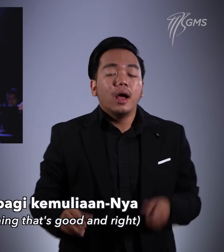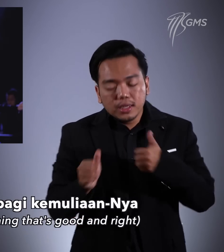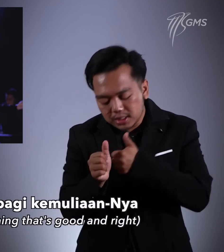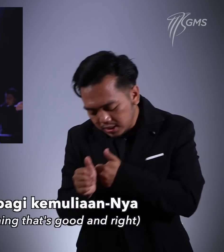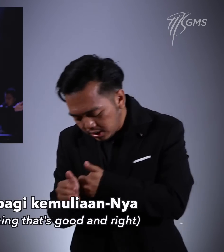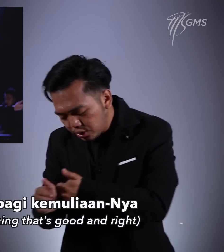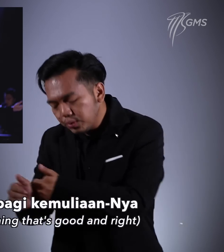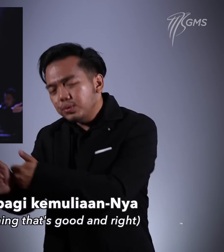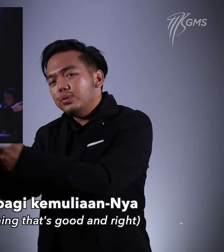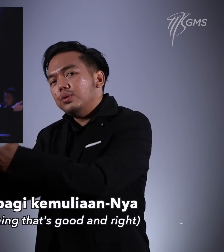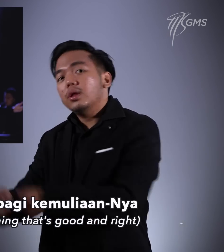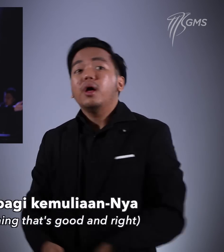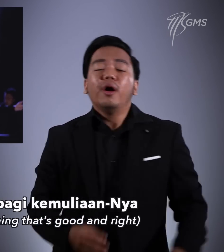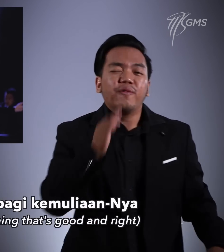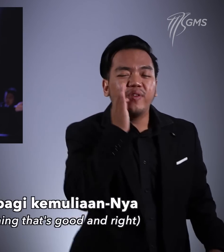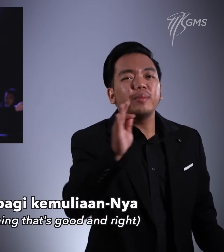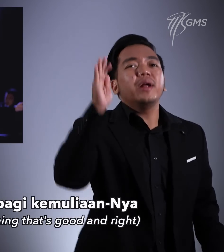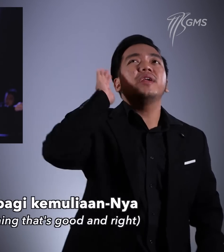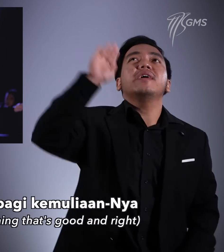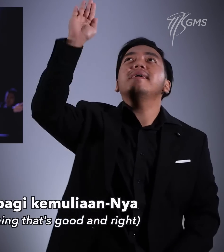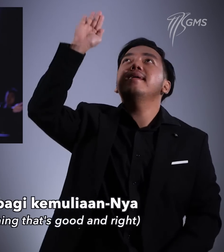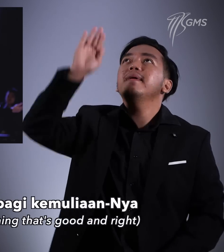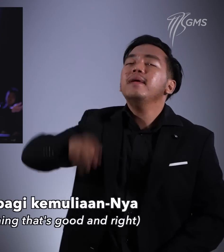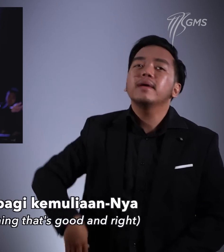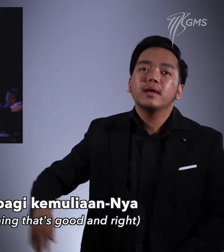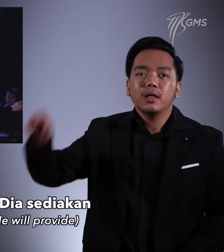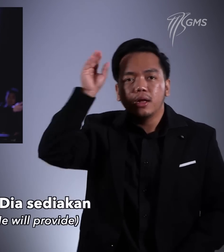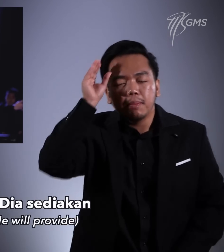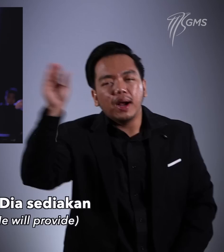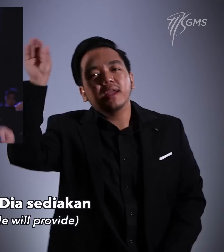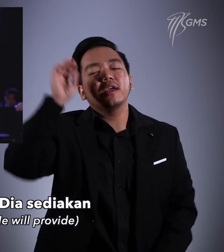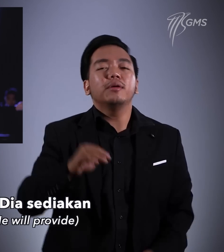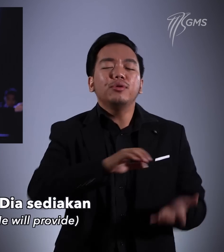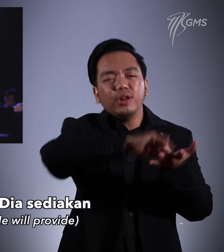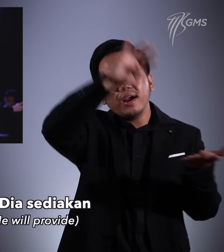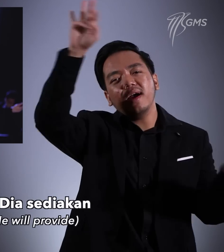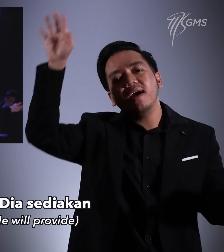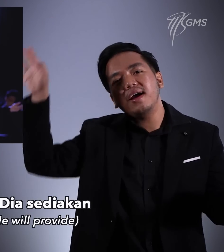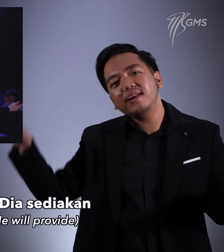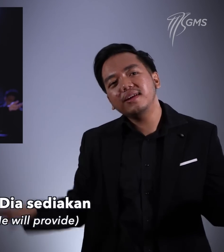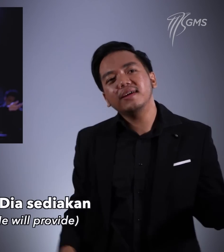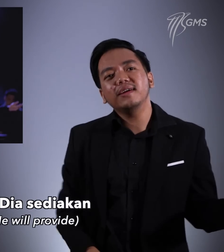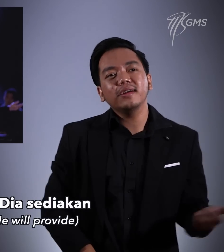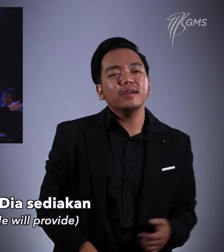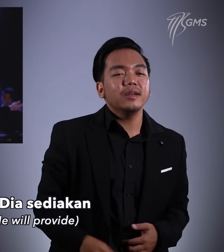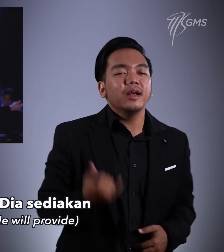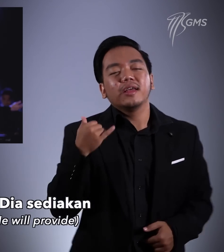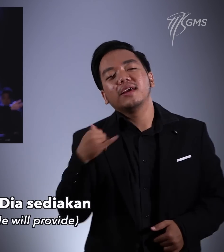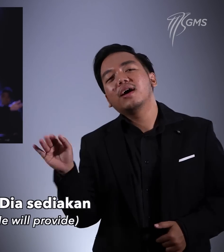kerjakan seturut firman-Nya bagi